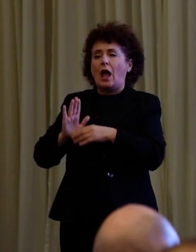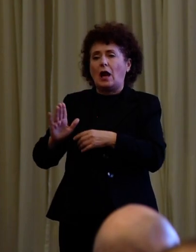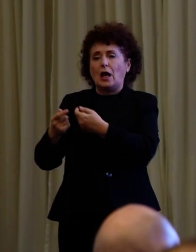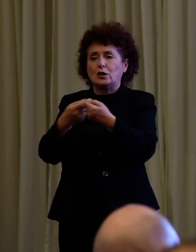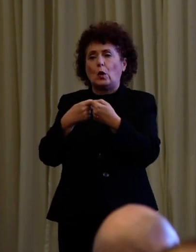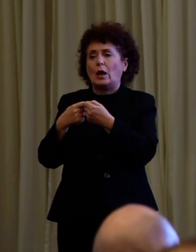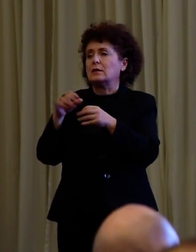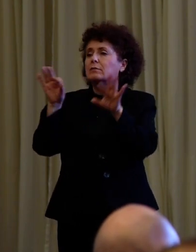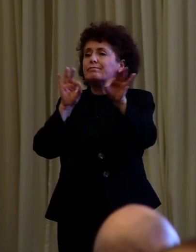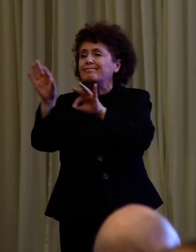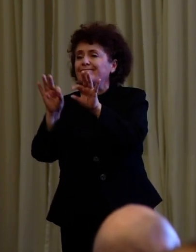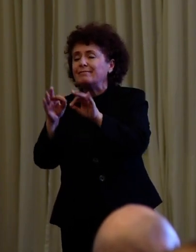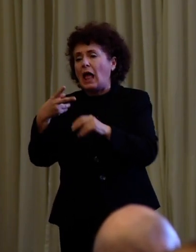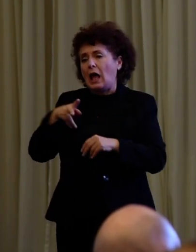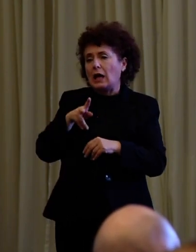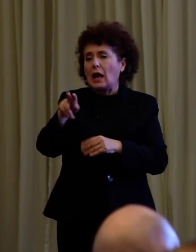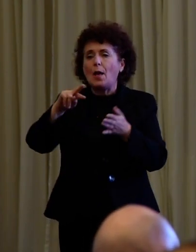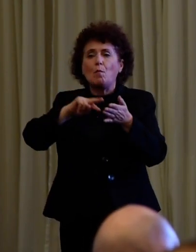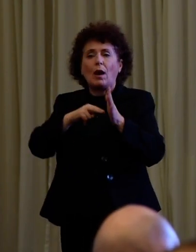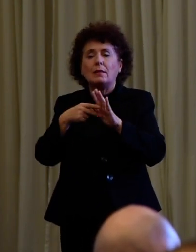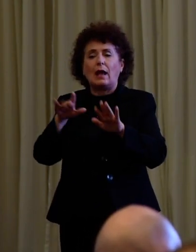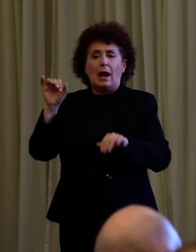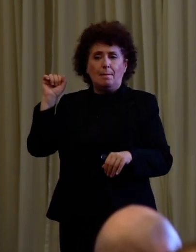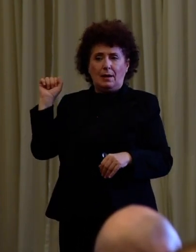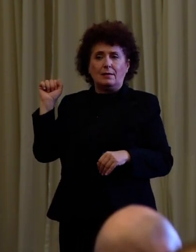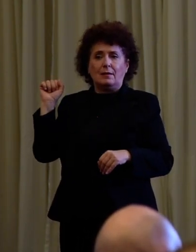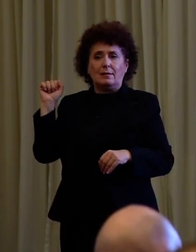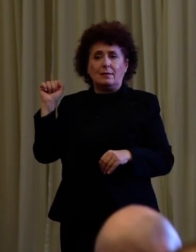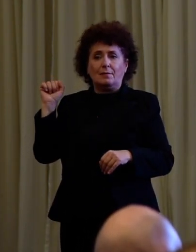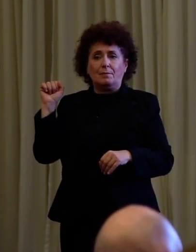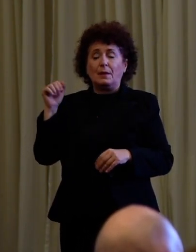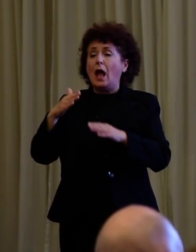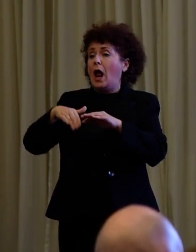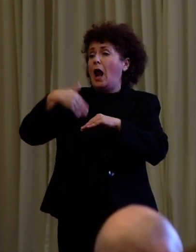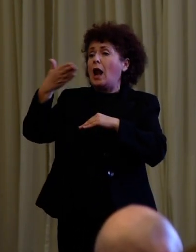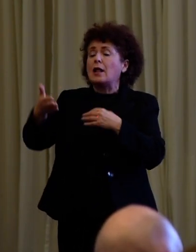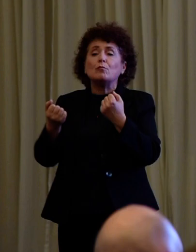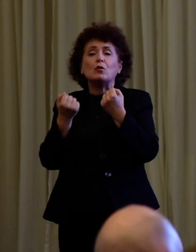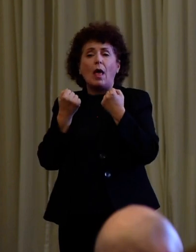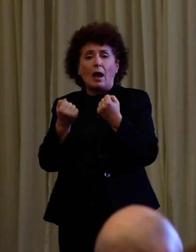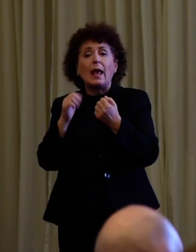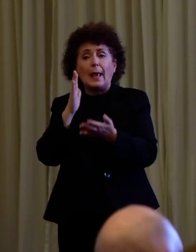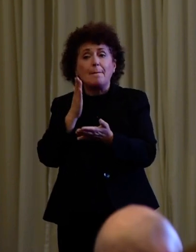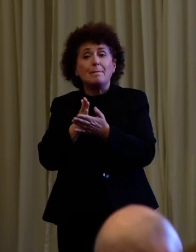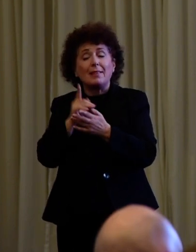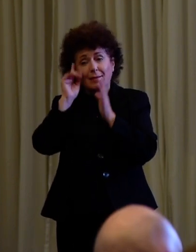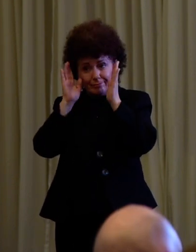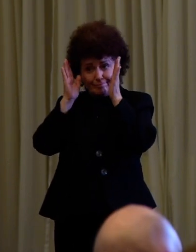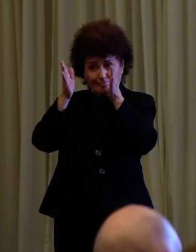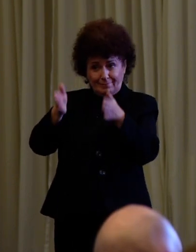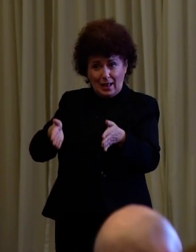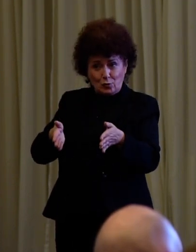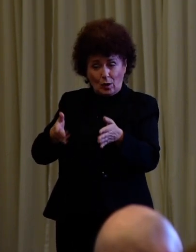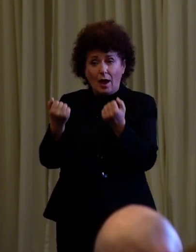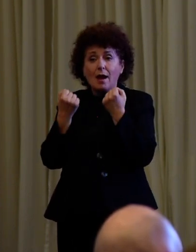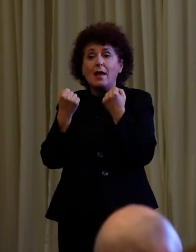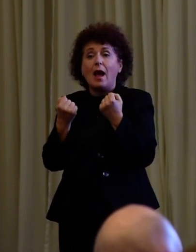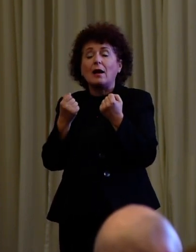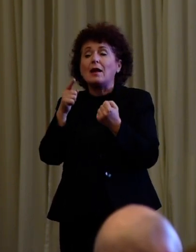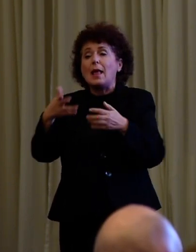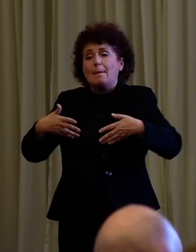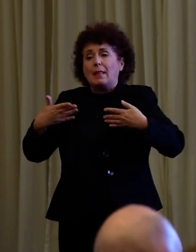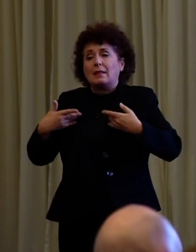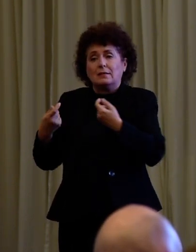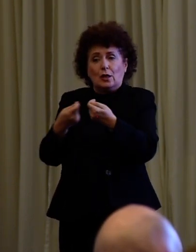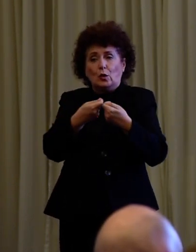при креирањето на политиката на партијата. На тамошното јакнење ќе биде и во насоте на јакнењето на